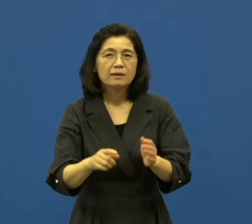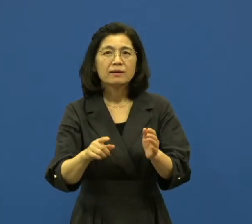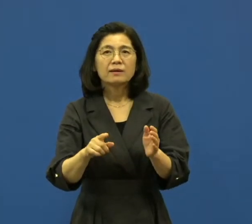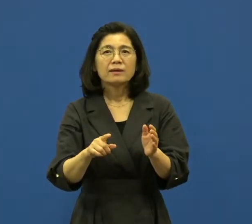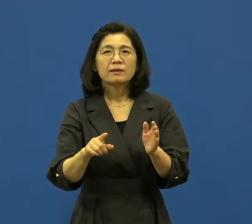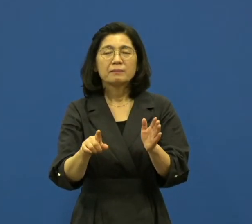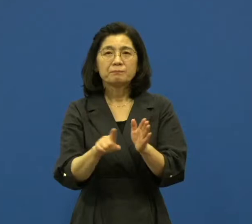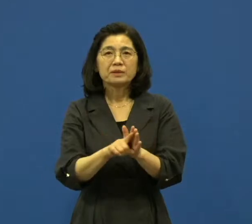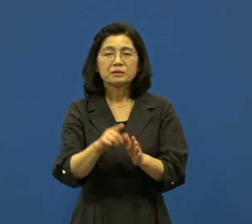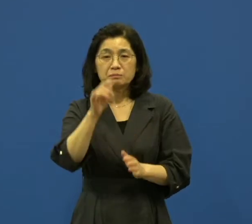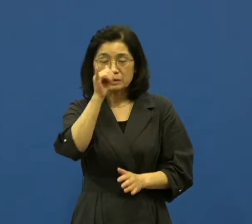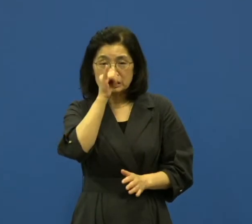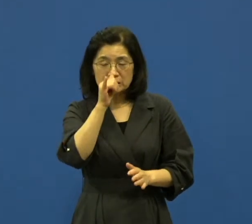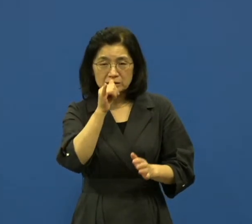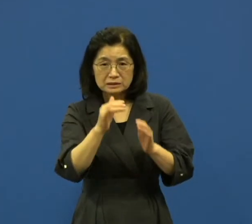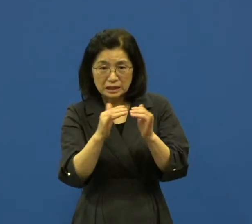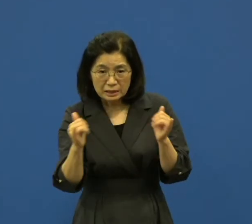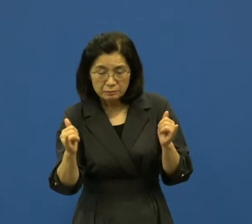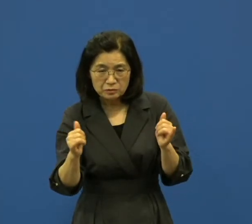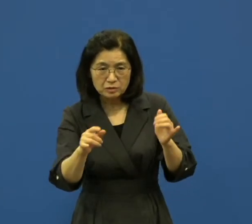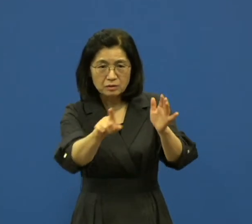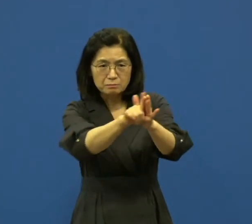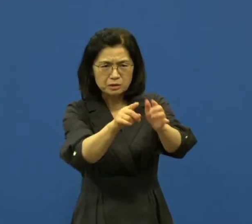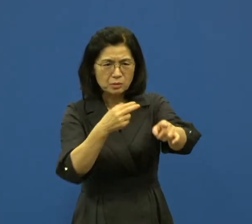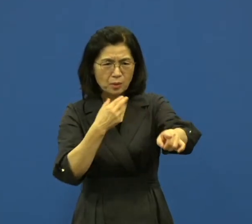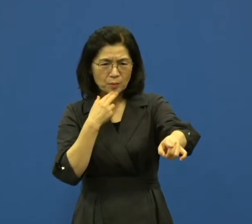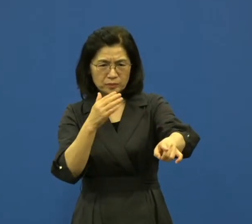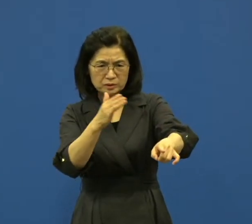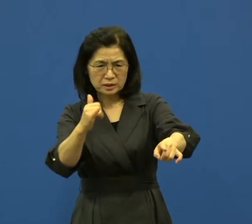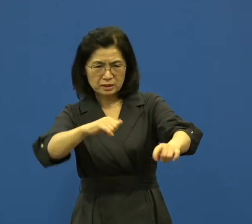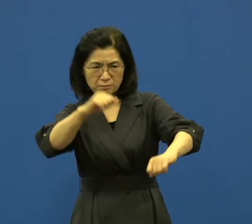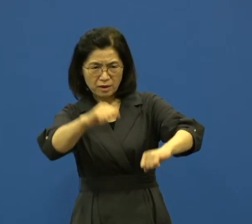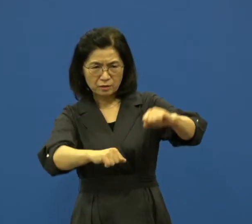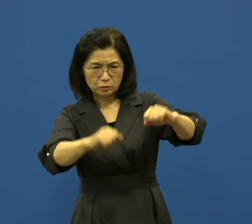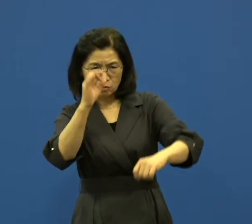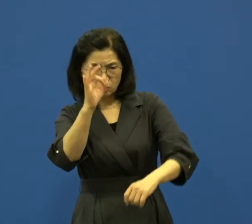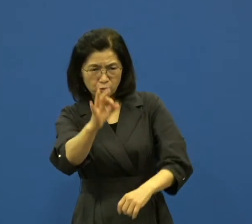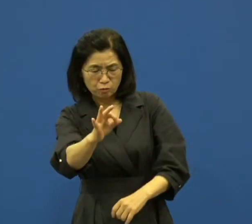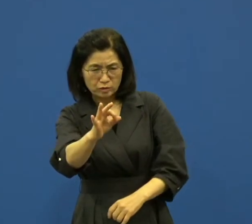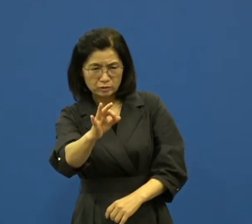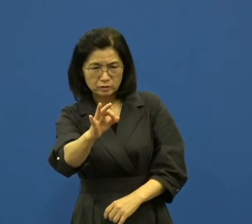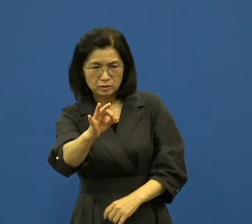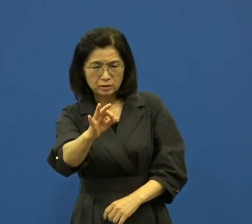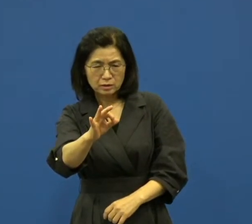이해가 안 됩니다. 약간 비현실적인 사람처럼 취급을 합니다.